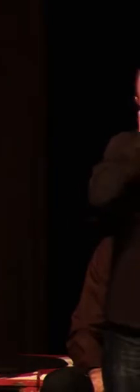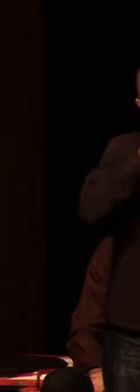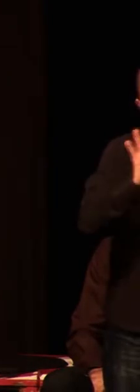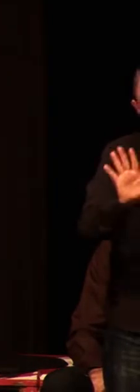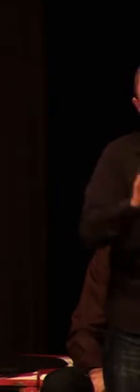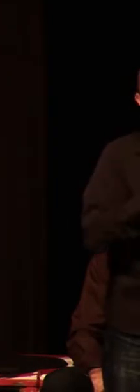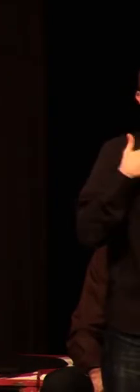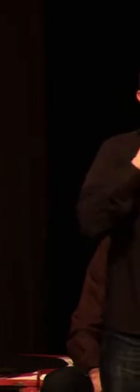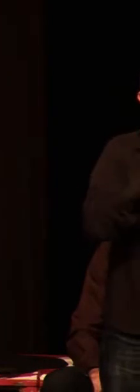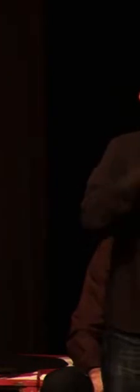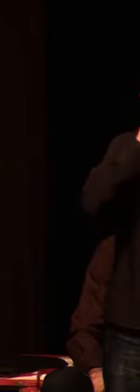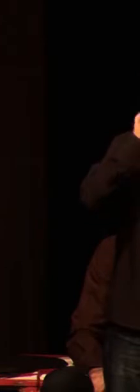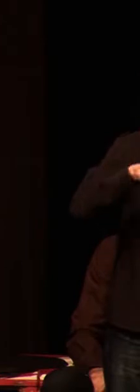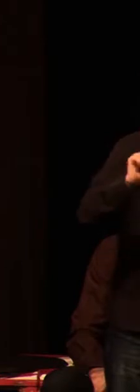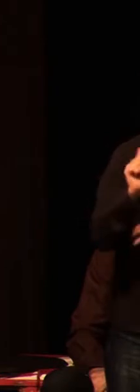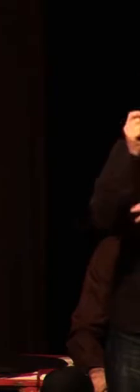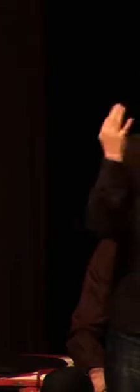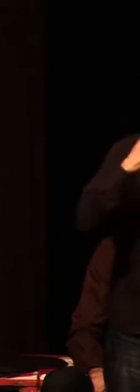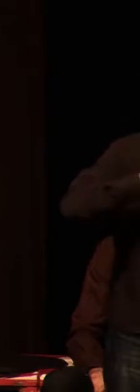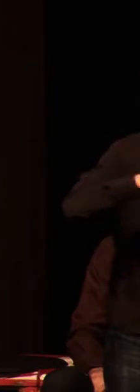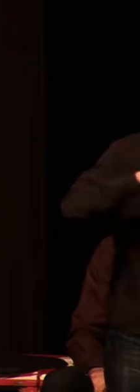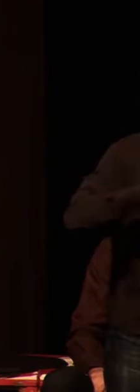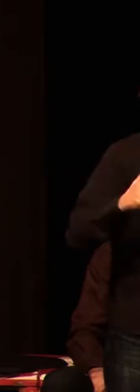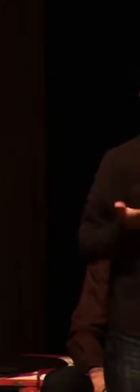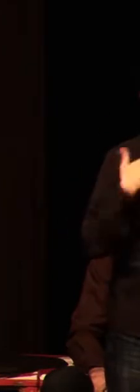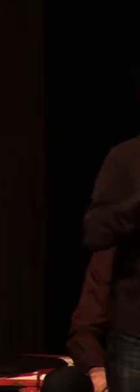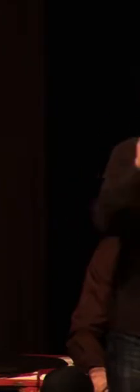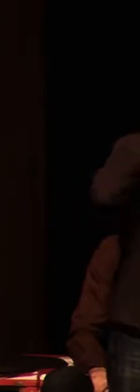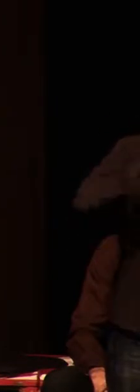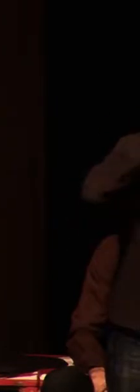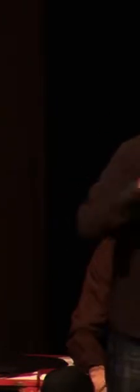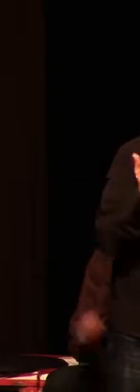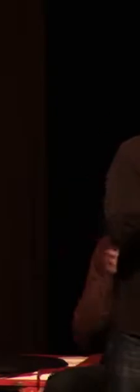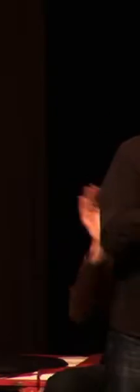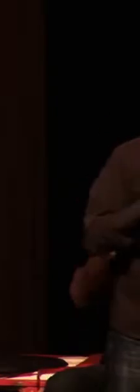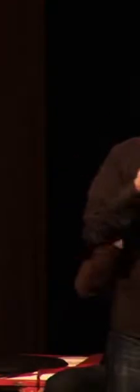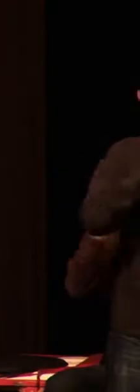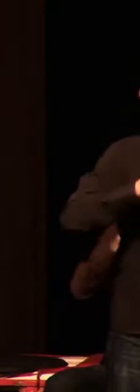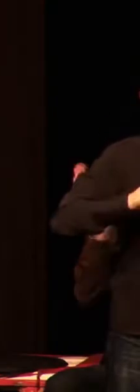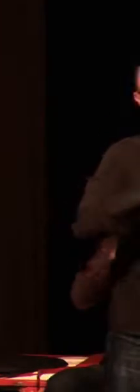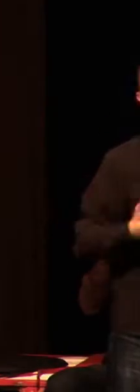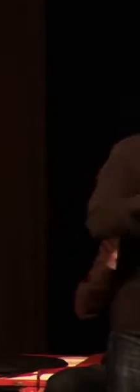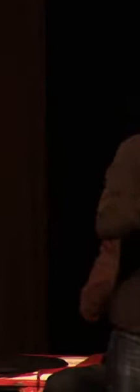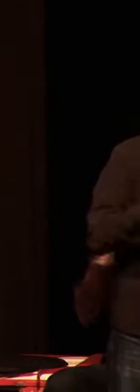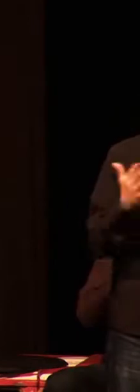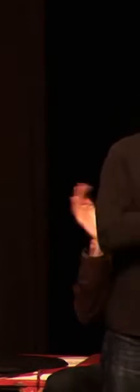la lluita i també els èxits del moviment lèsbic, gai, trans, bi i intersexual.